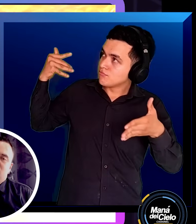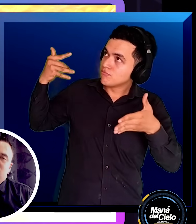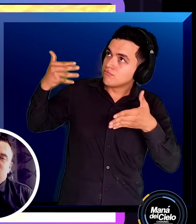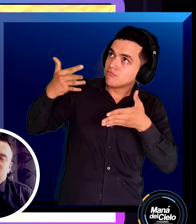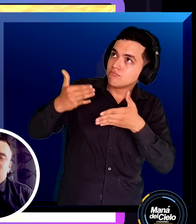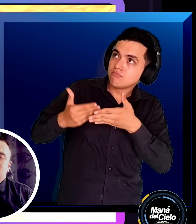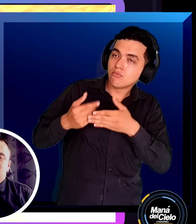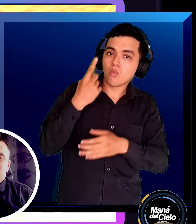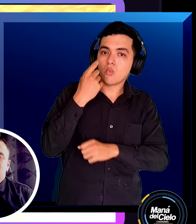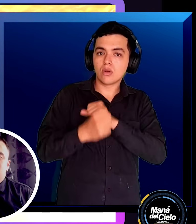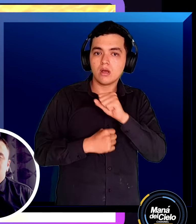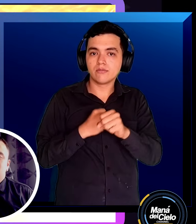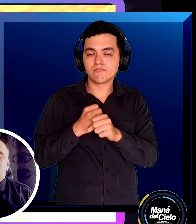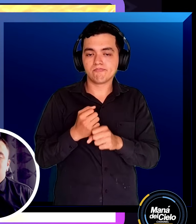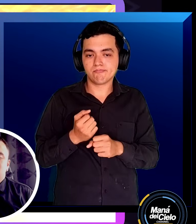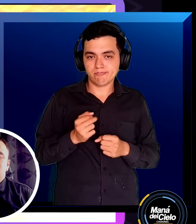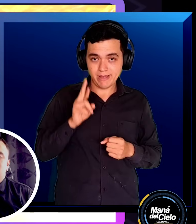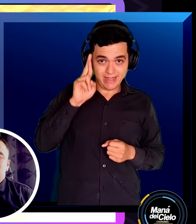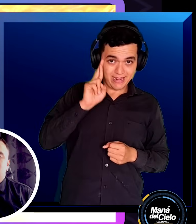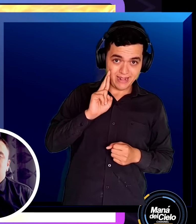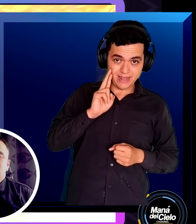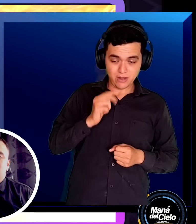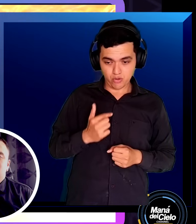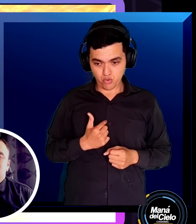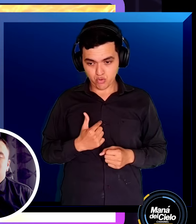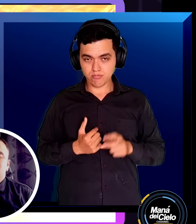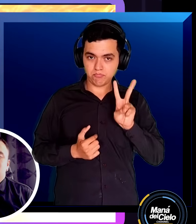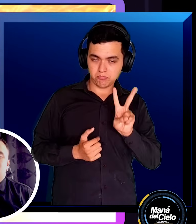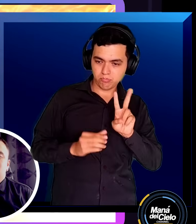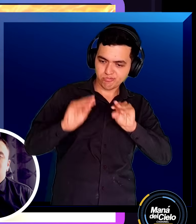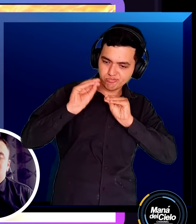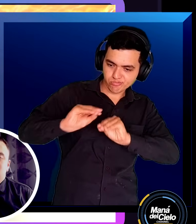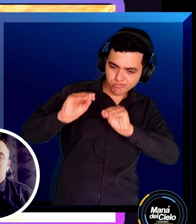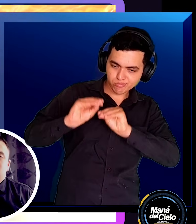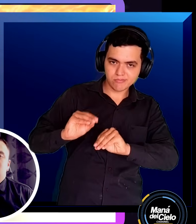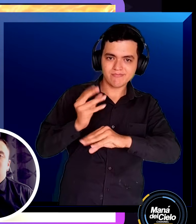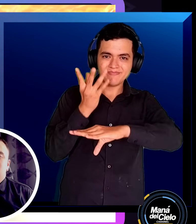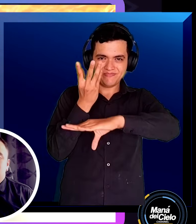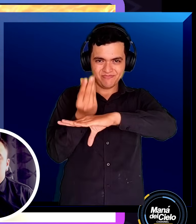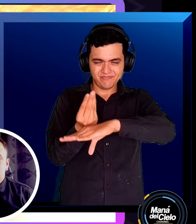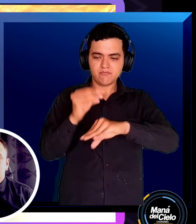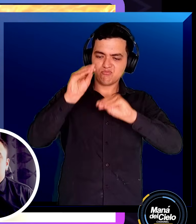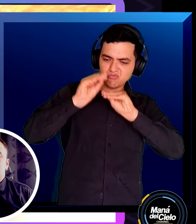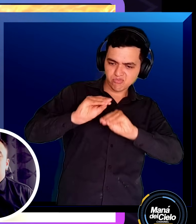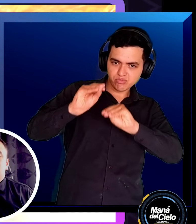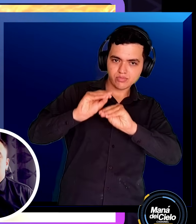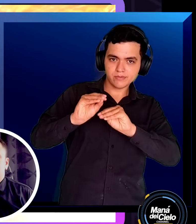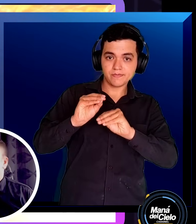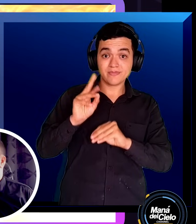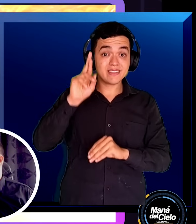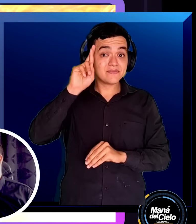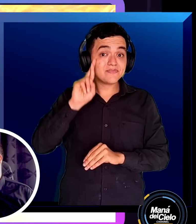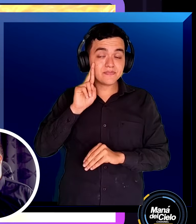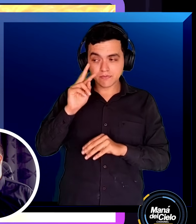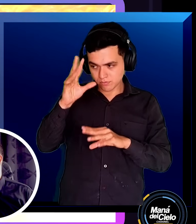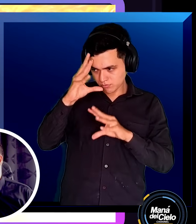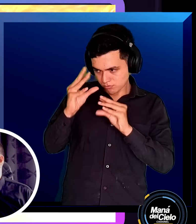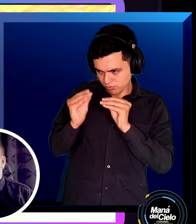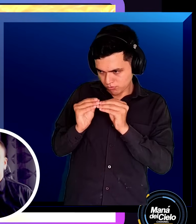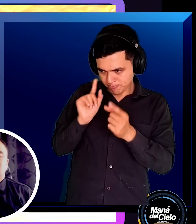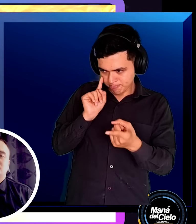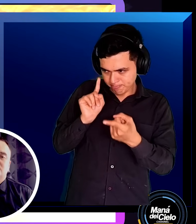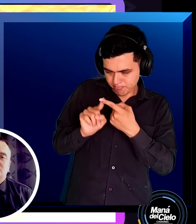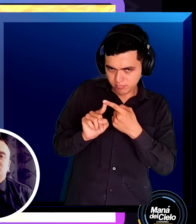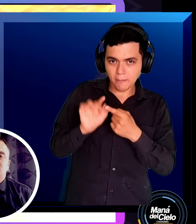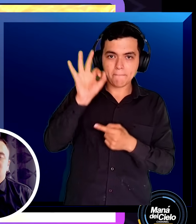Tampoco mi Dios merece los sobraos. Él merece lo primero, lo máximo, lo más grande, lo excelente. Entonces,